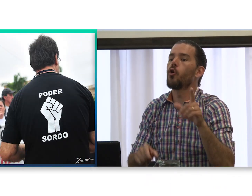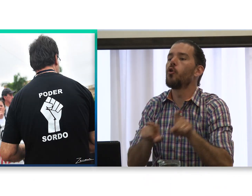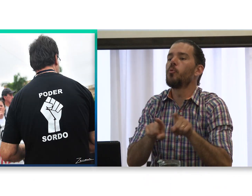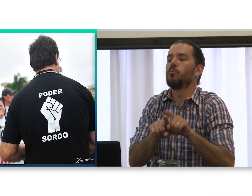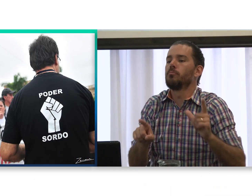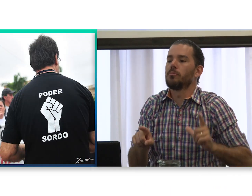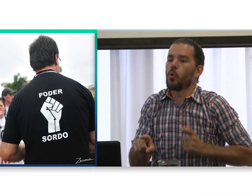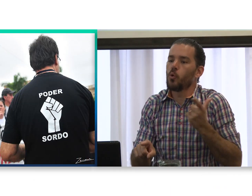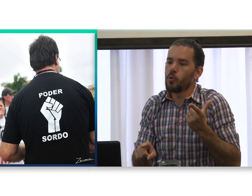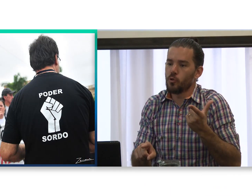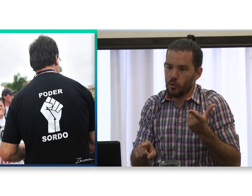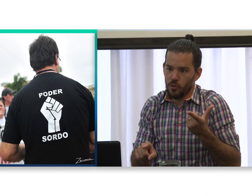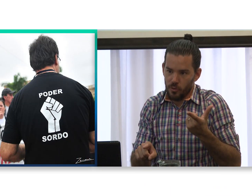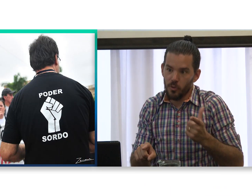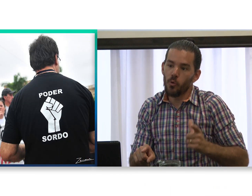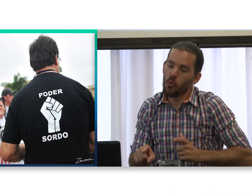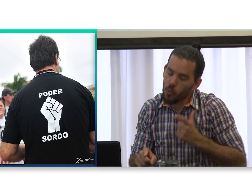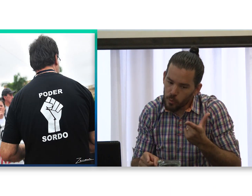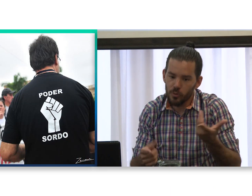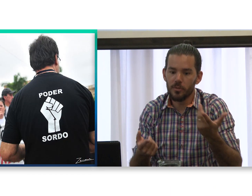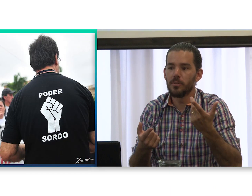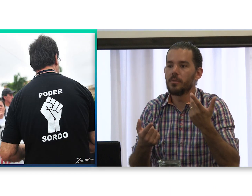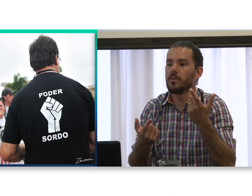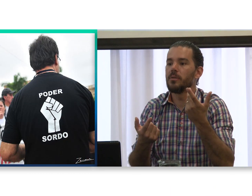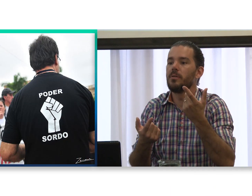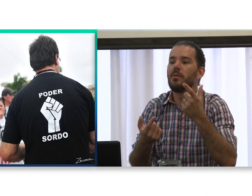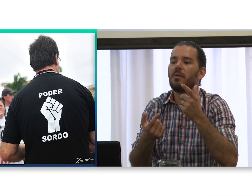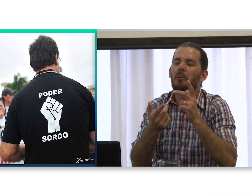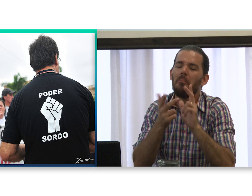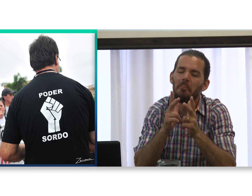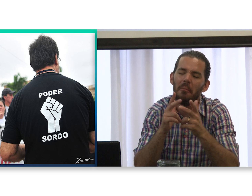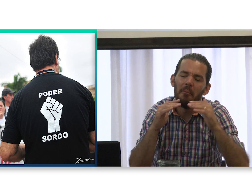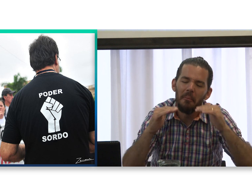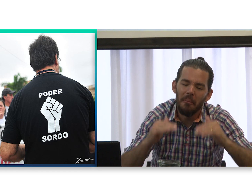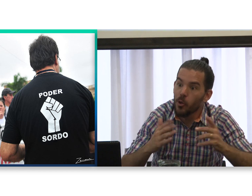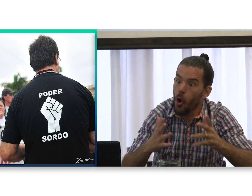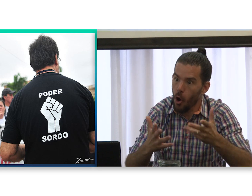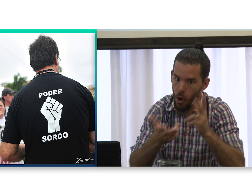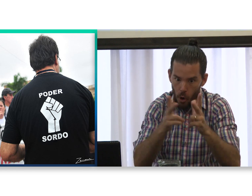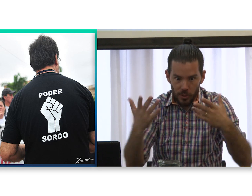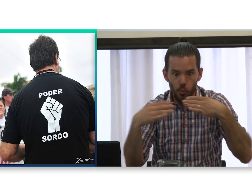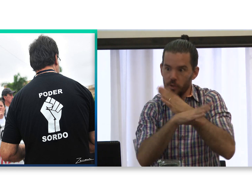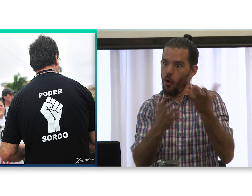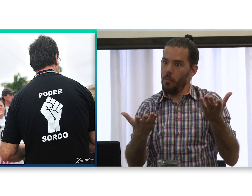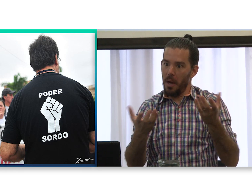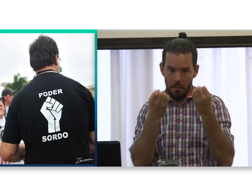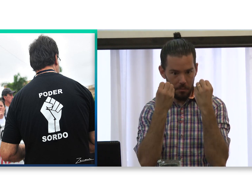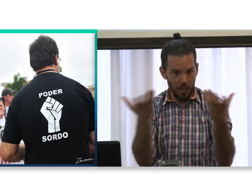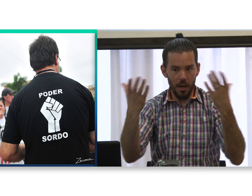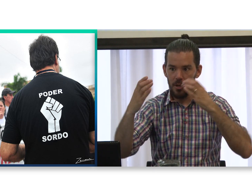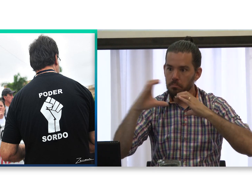menos. Yo conozco más, o sea, conozco más, he ido más a 3, las otras las conozco, pero...